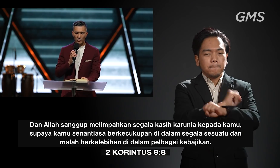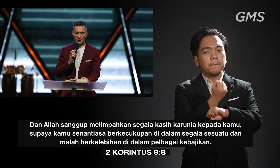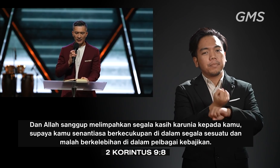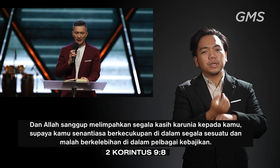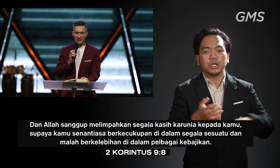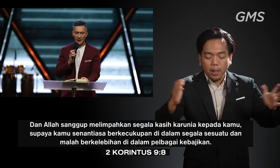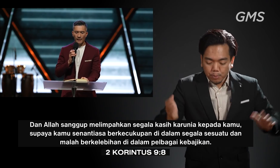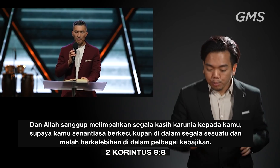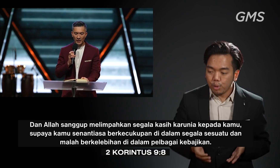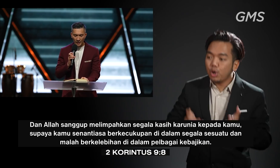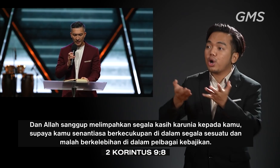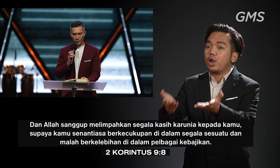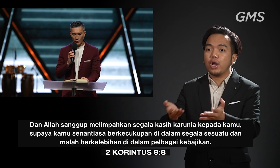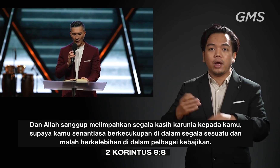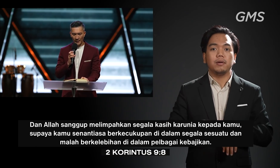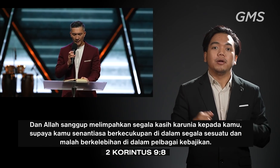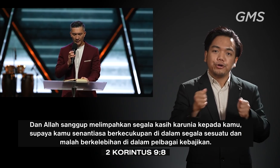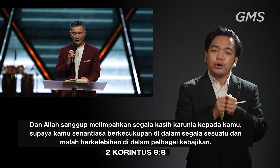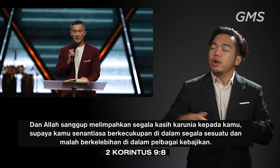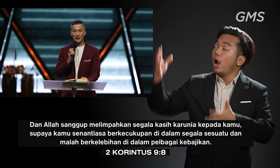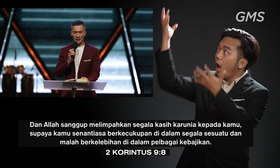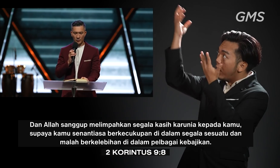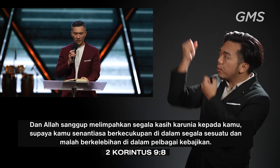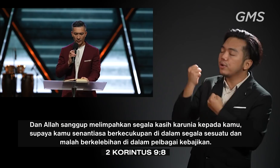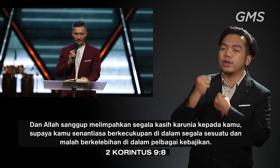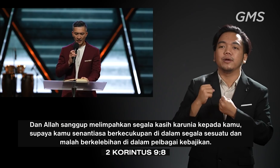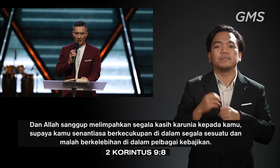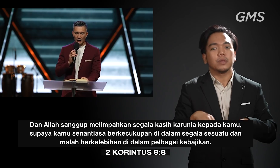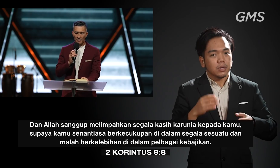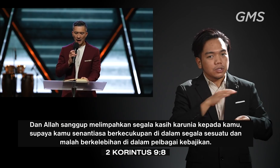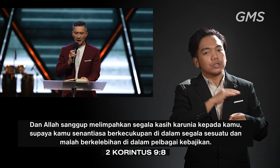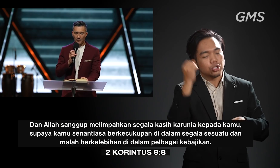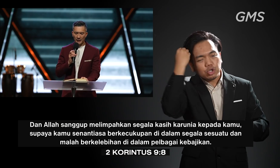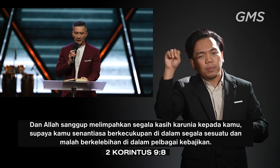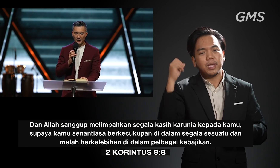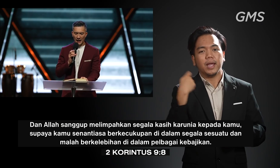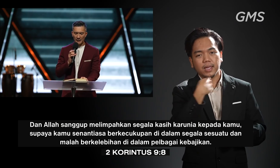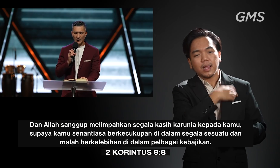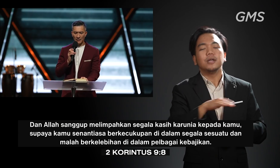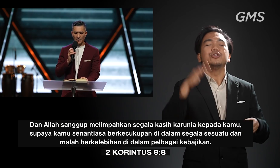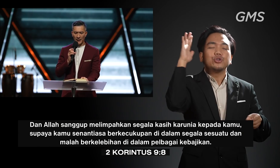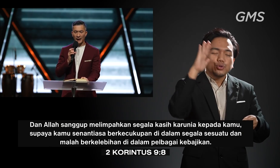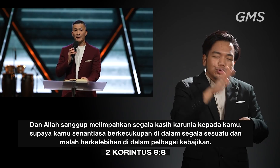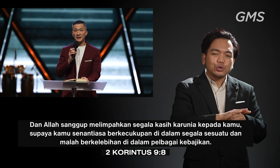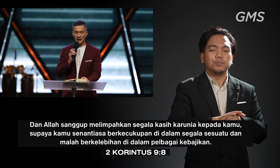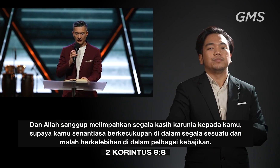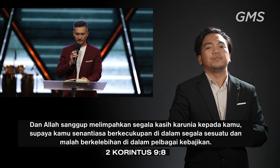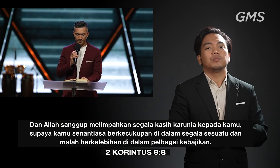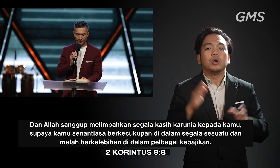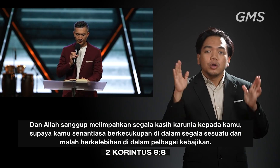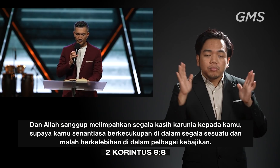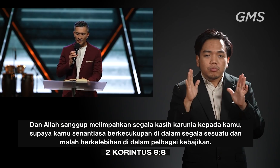supaya kamu senantiasa berkecukupan di dalam segala sesuatu, dan malah berkelebihan di dalam pelbagai